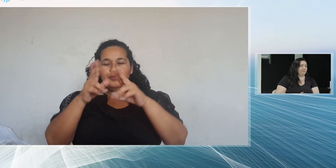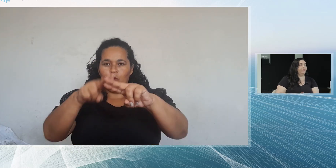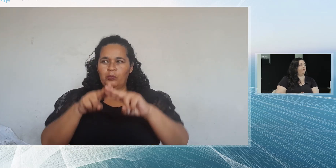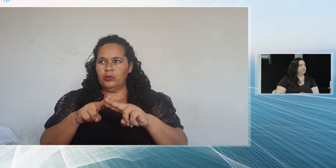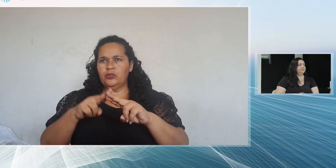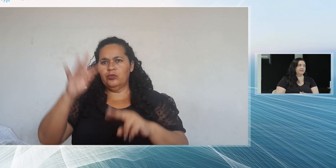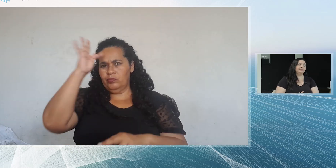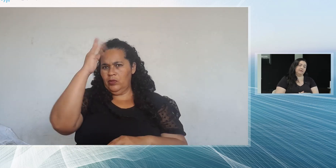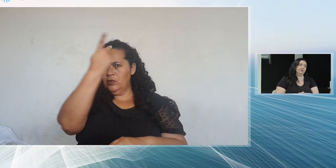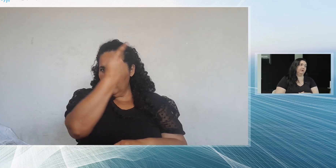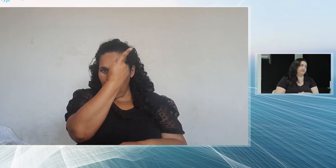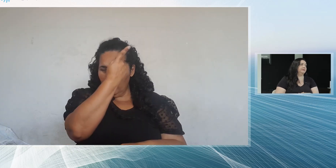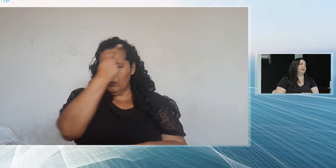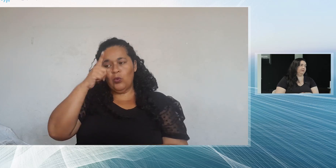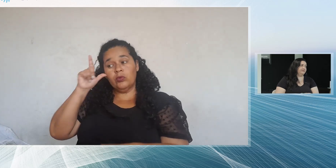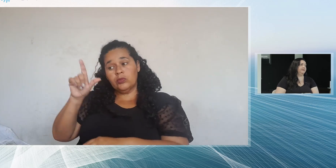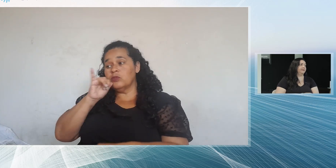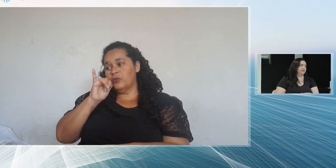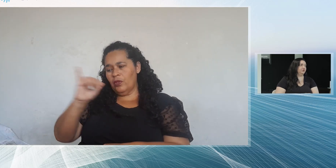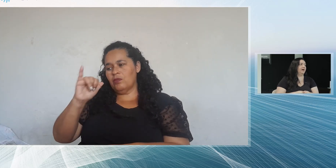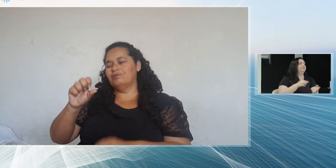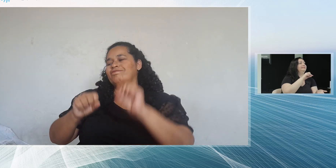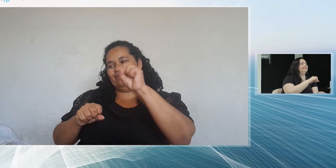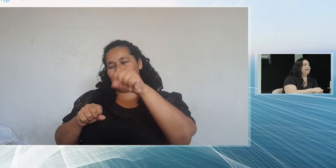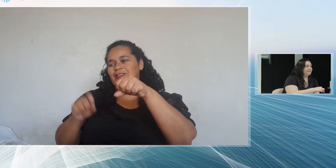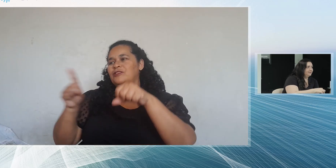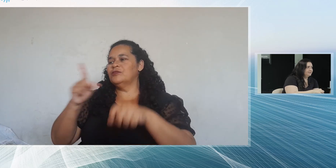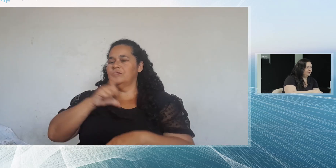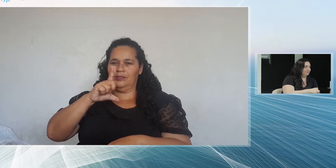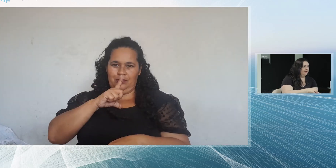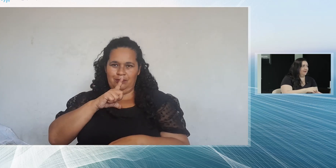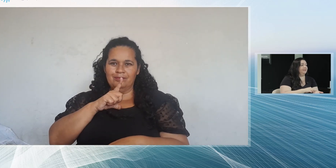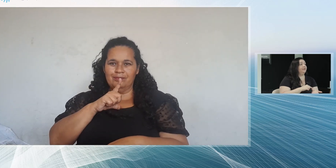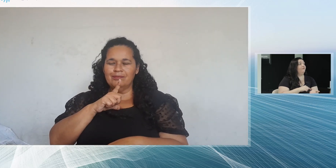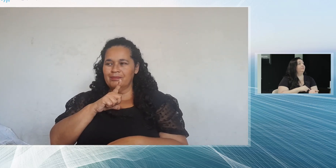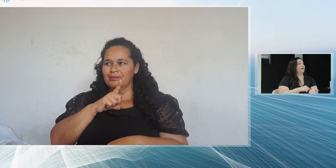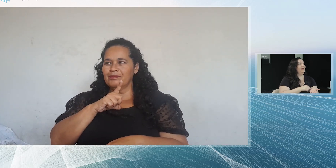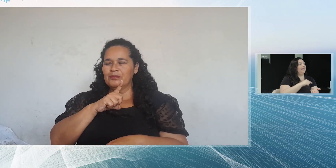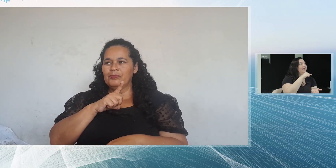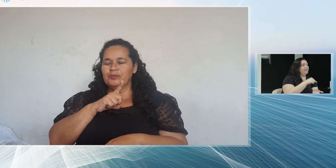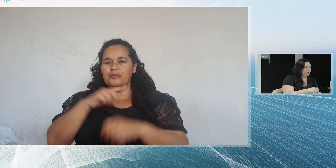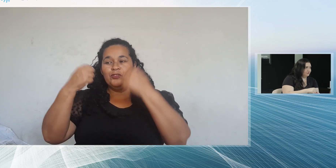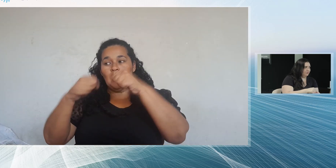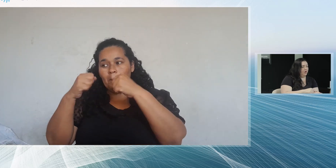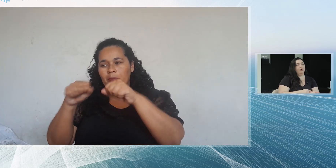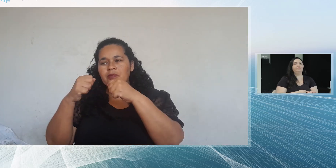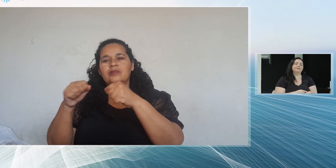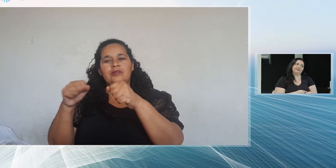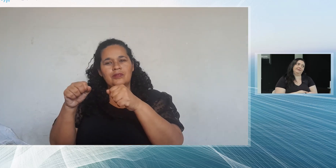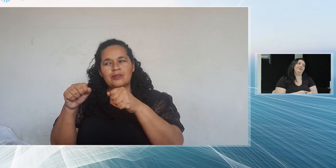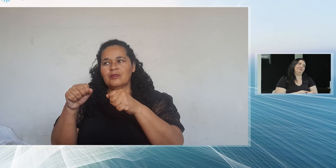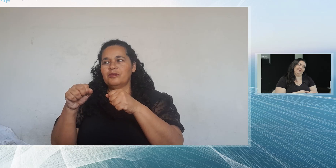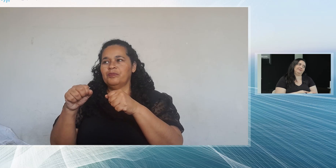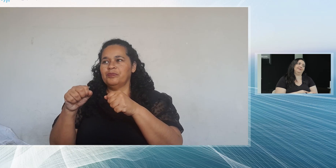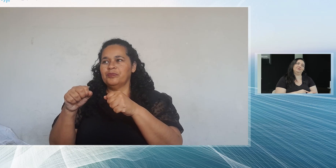por exemplo, eu vou te dizer, sim, olha, você tem um déficit atencional nesta atenção. Então, vamos trabalhar isso. Ou